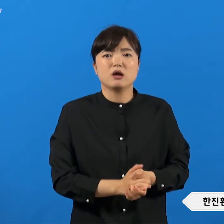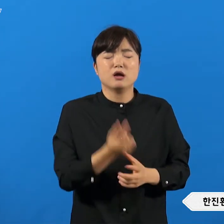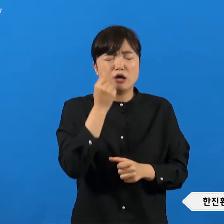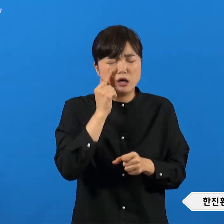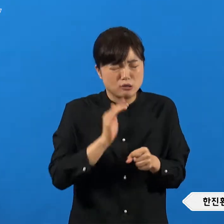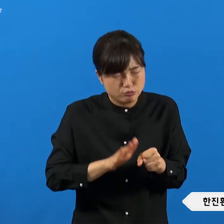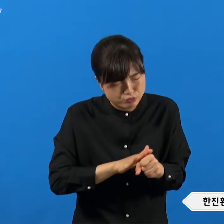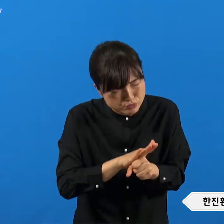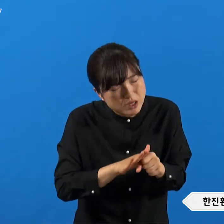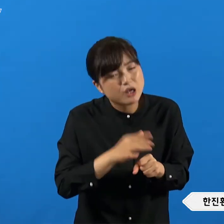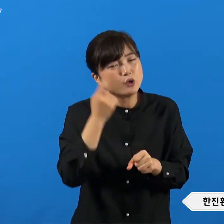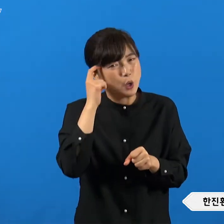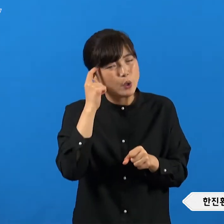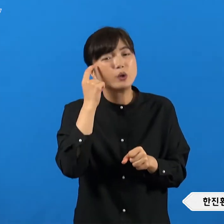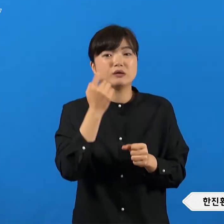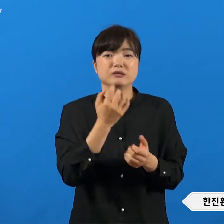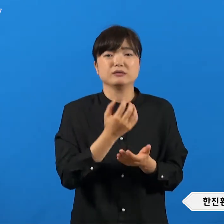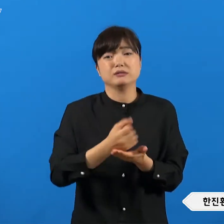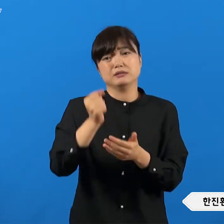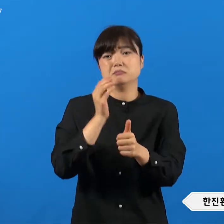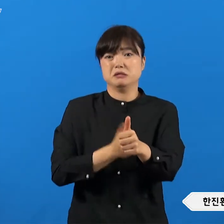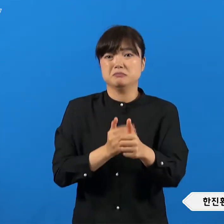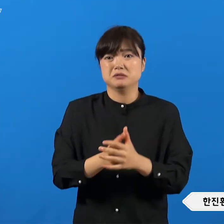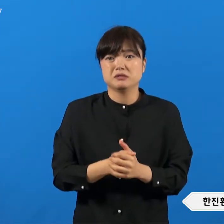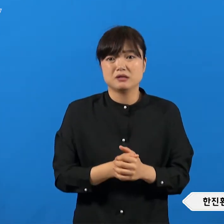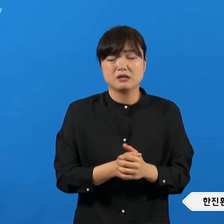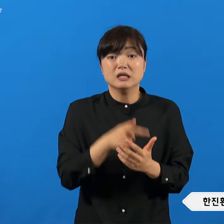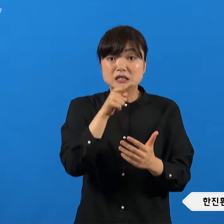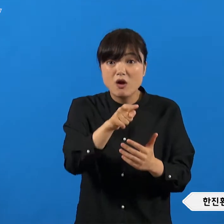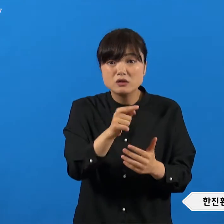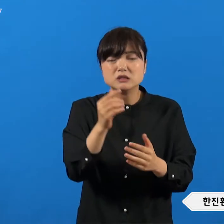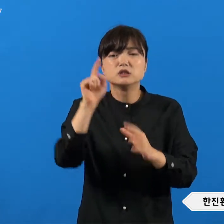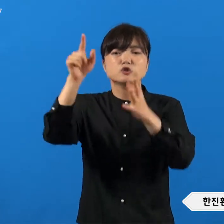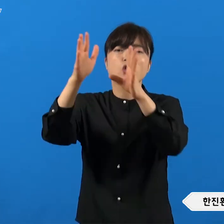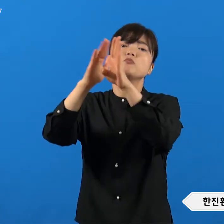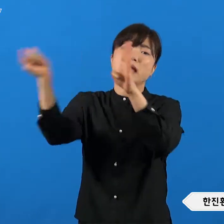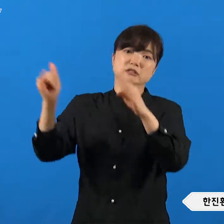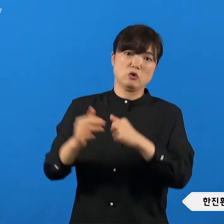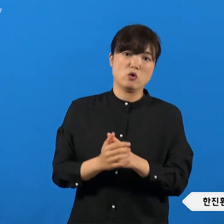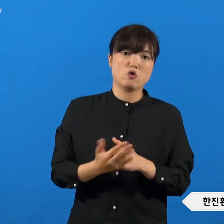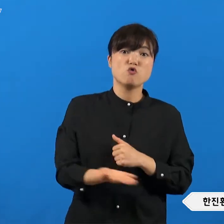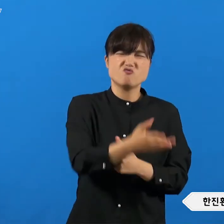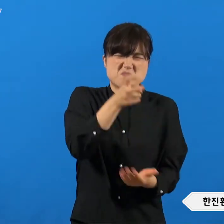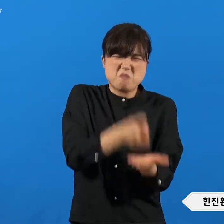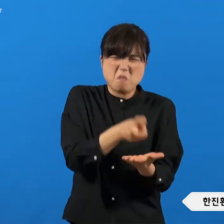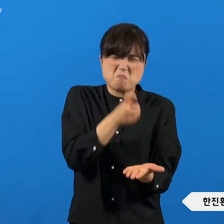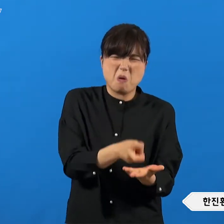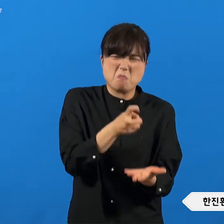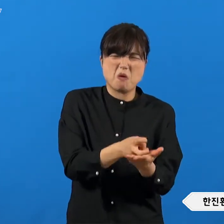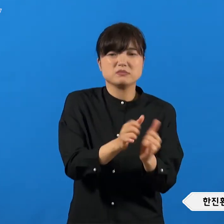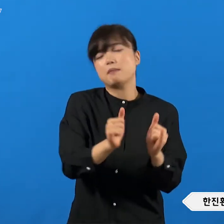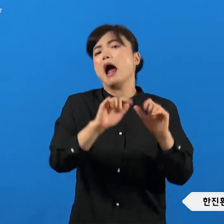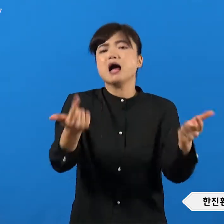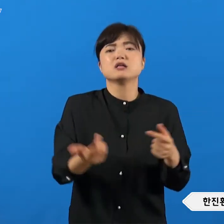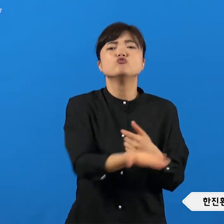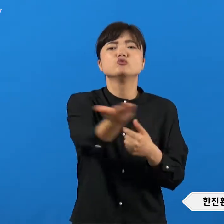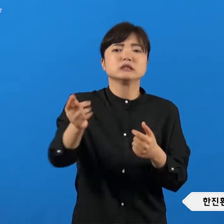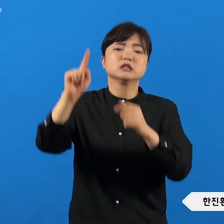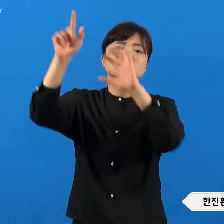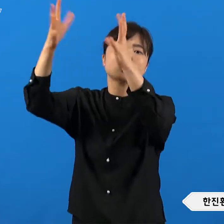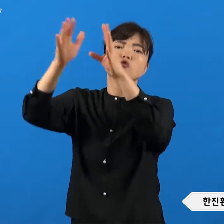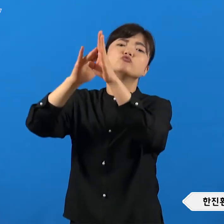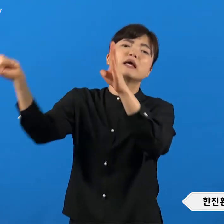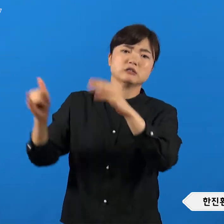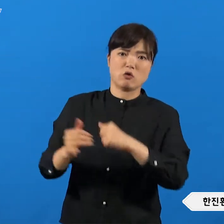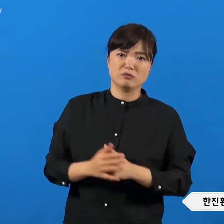불쌍히 여기고 긍휼을 베풀 수 있어야 되겠습니다. 그것이 천국 백성 아닙니까? 우리는 율법주의자가 아니고 천국 백성들